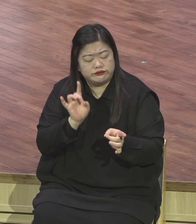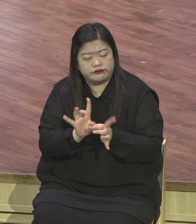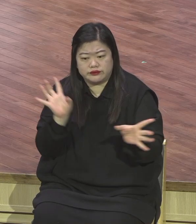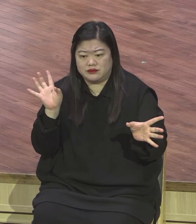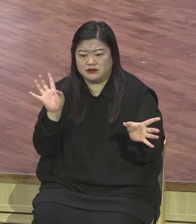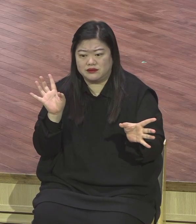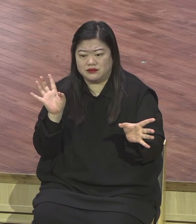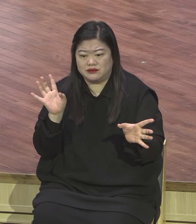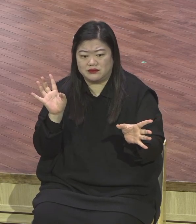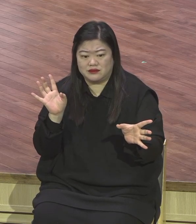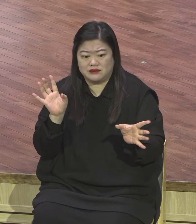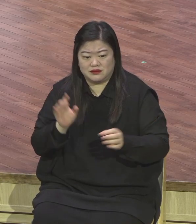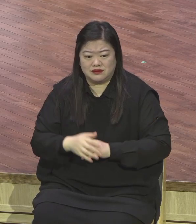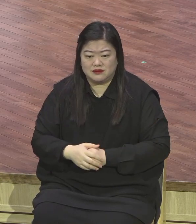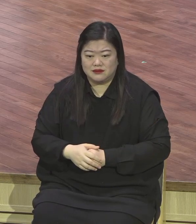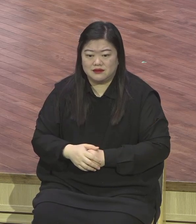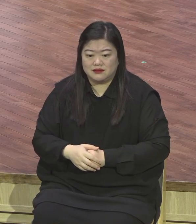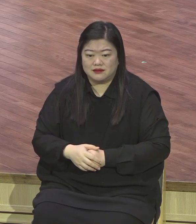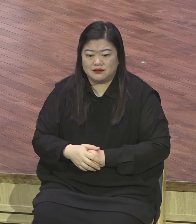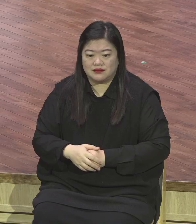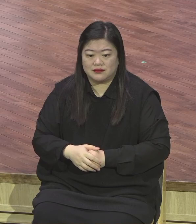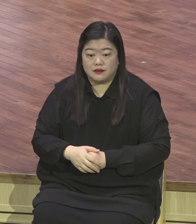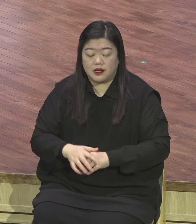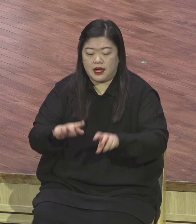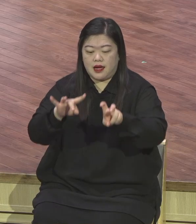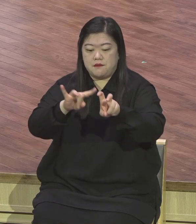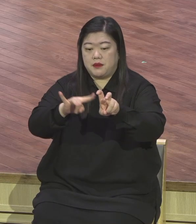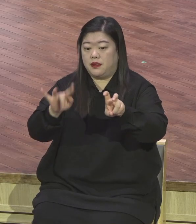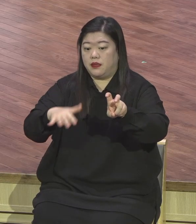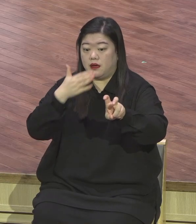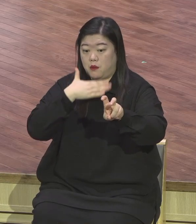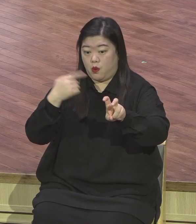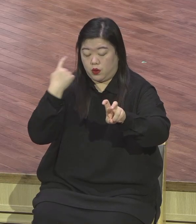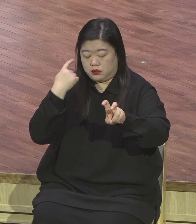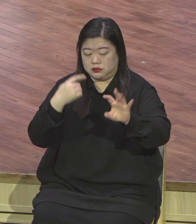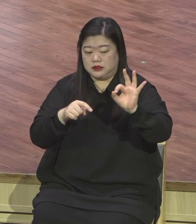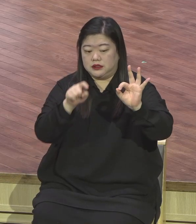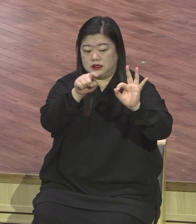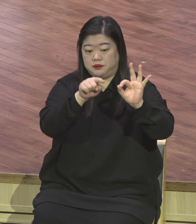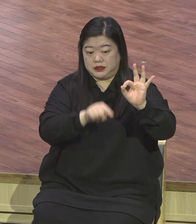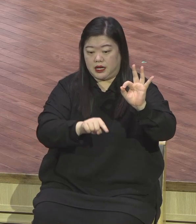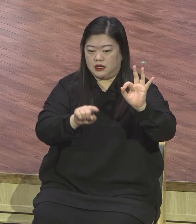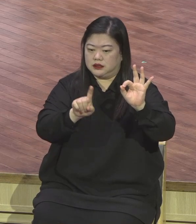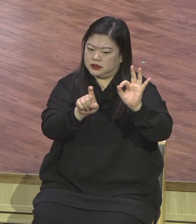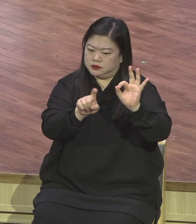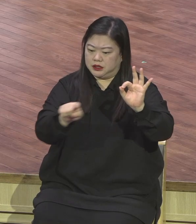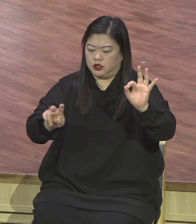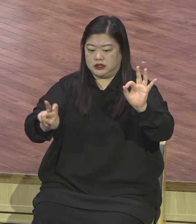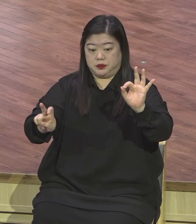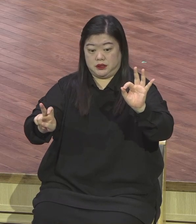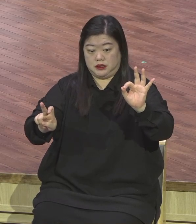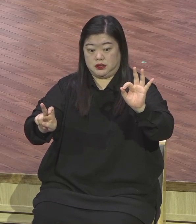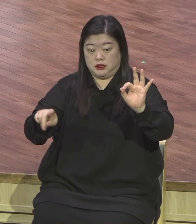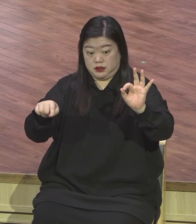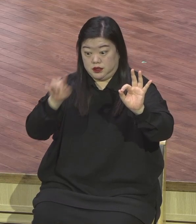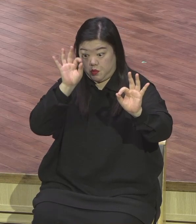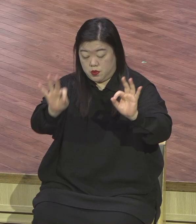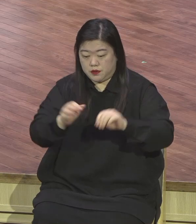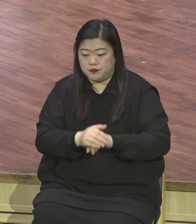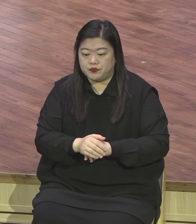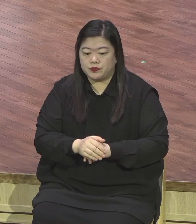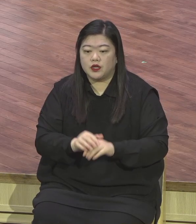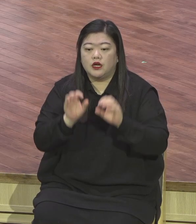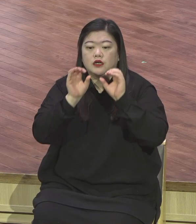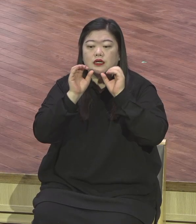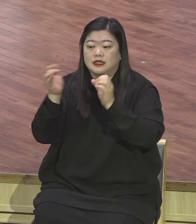마태복음 10장 12절로 12, 3절에 보면 예수께서 제자들에게 전도자로서 평안을